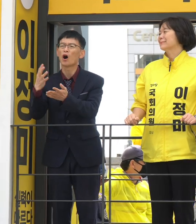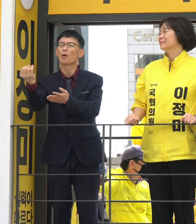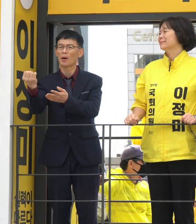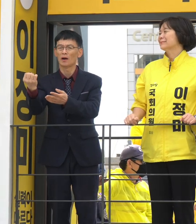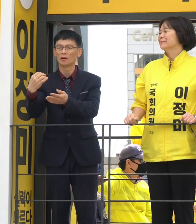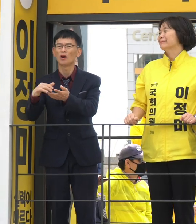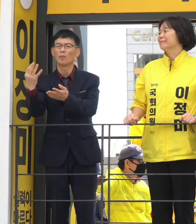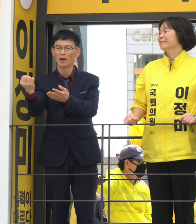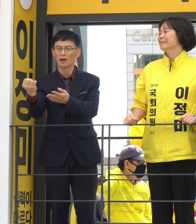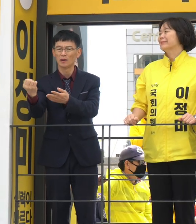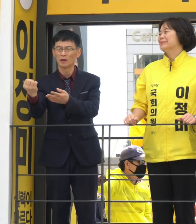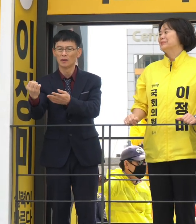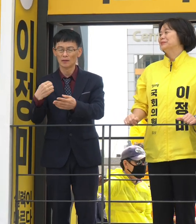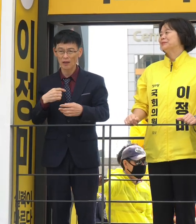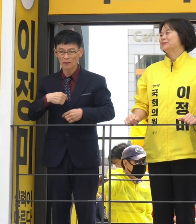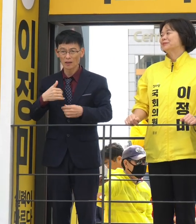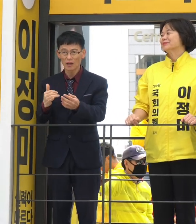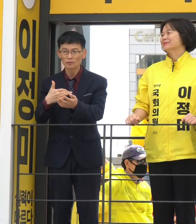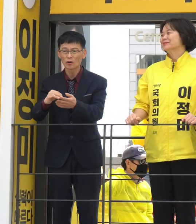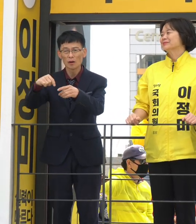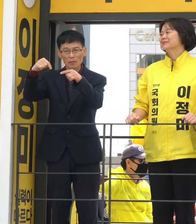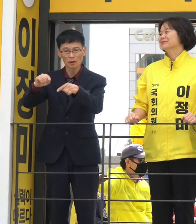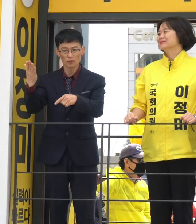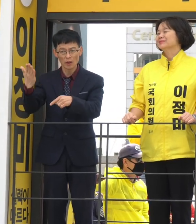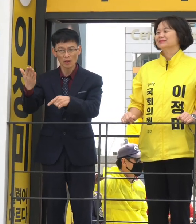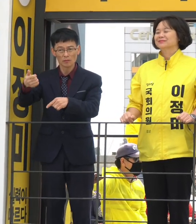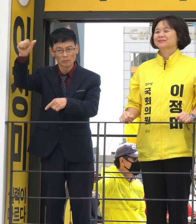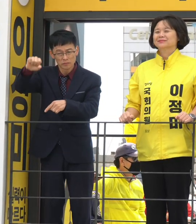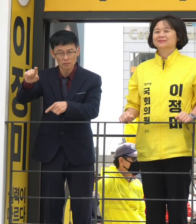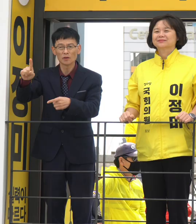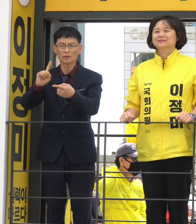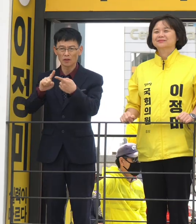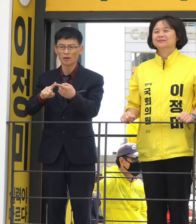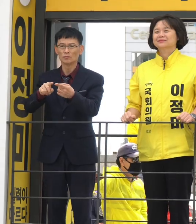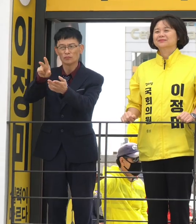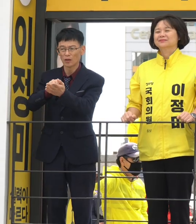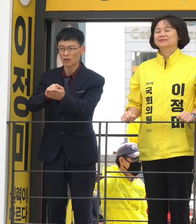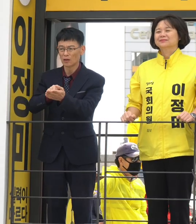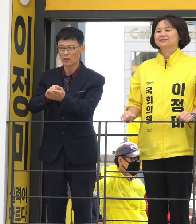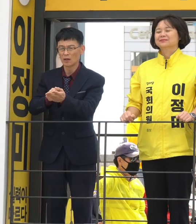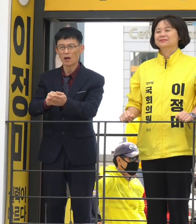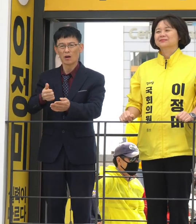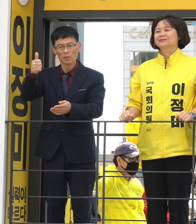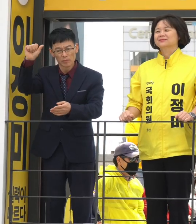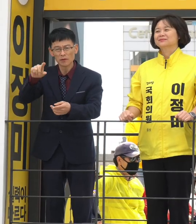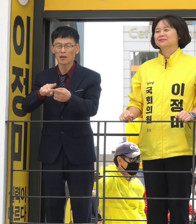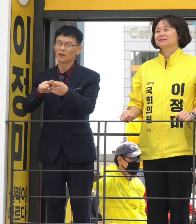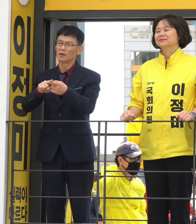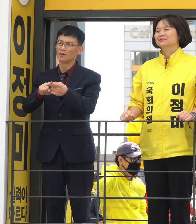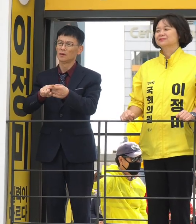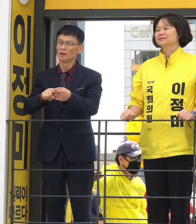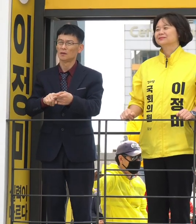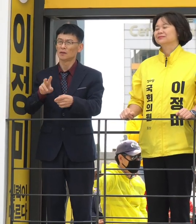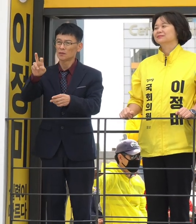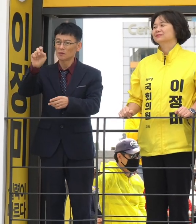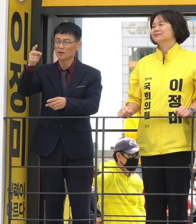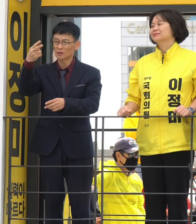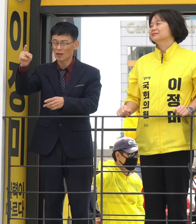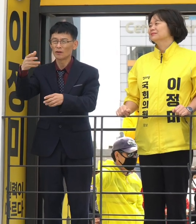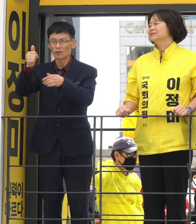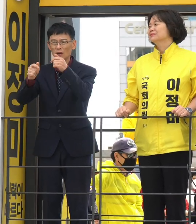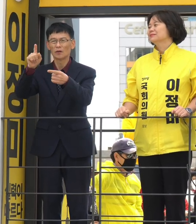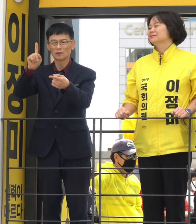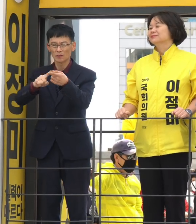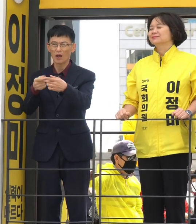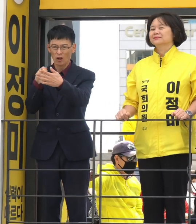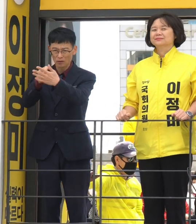얻을 것인가, 정의당이 교섭단체가 될 것인가 안 될 것인가가 21대